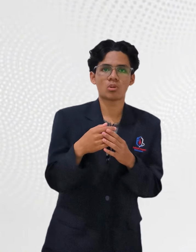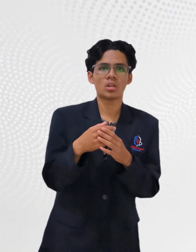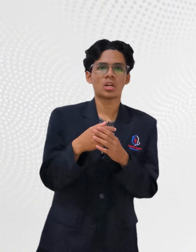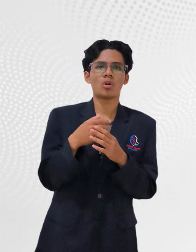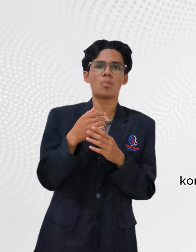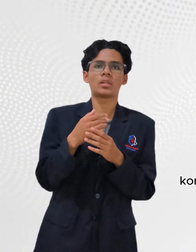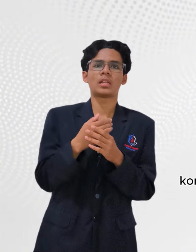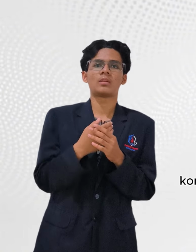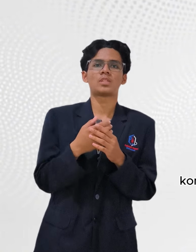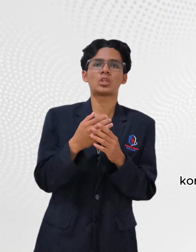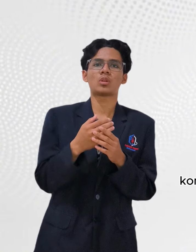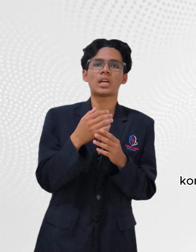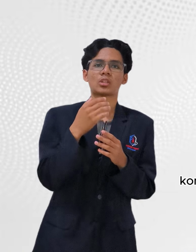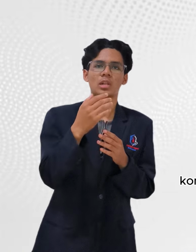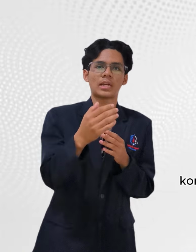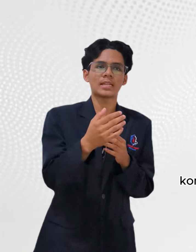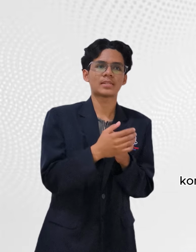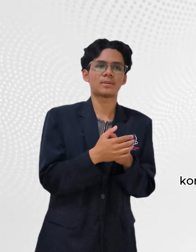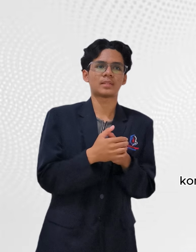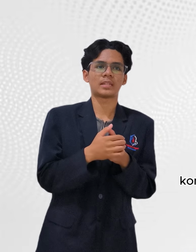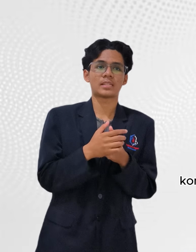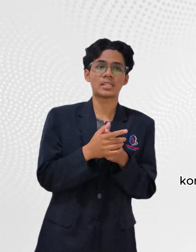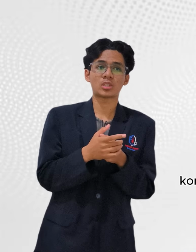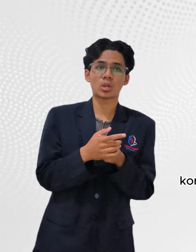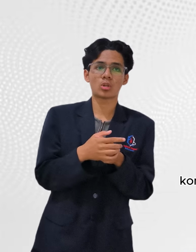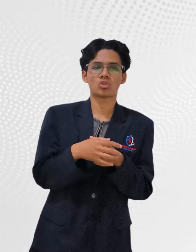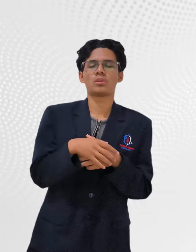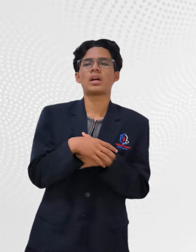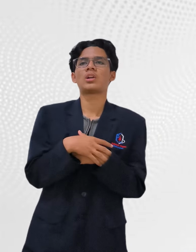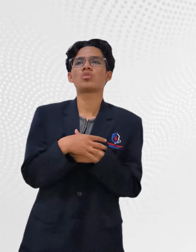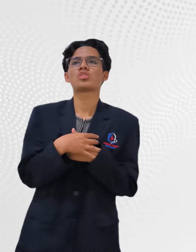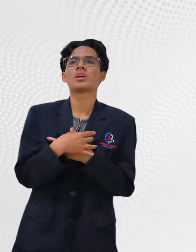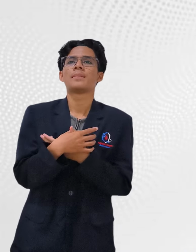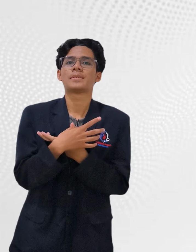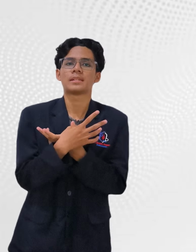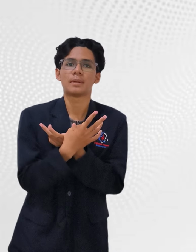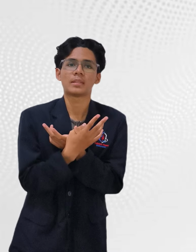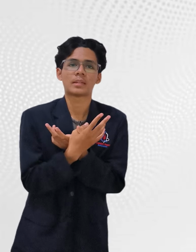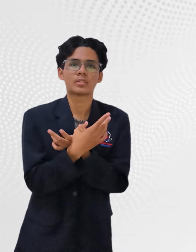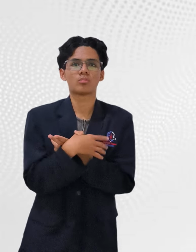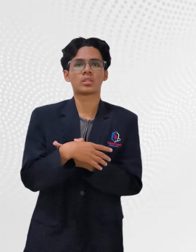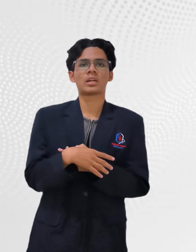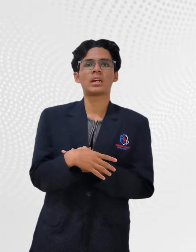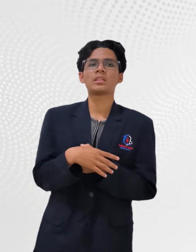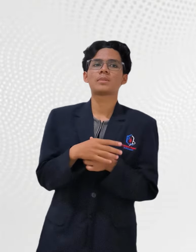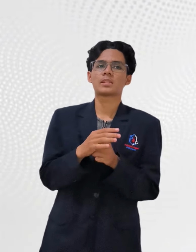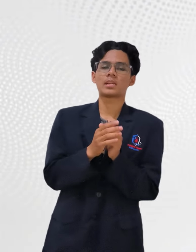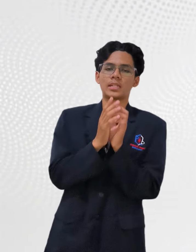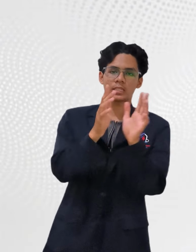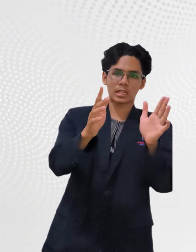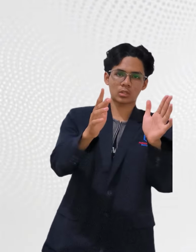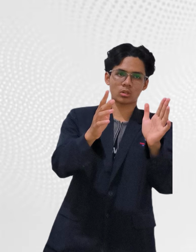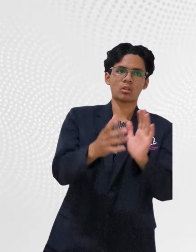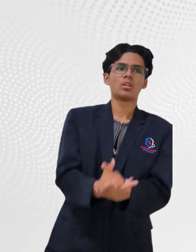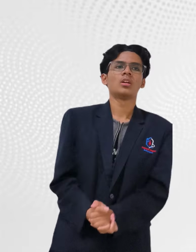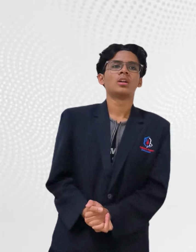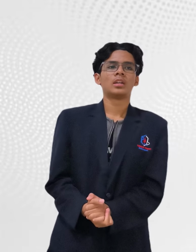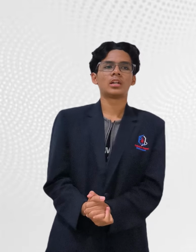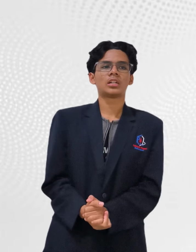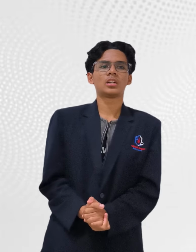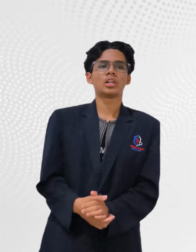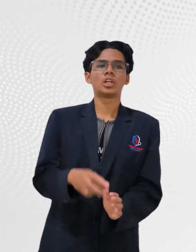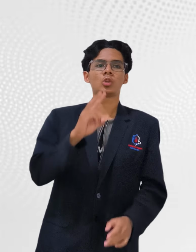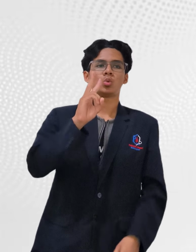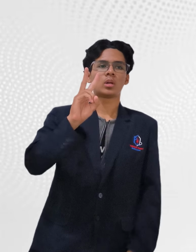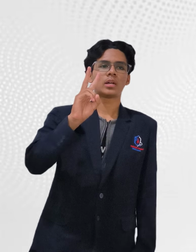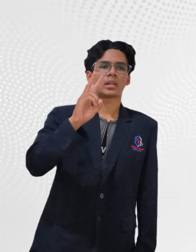Tentukan semua komponen dalam sirkuit atau rangkaian seperti resistor, sumber arus, misalnya baterai, sumber tegangan, misalnya generator.